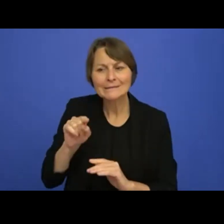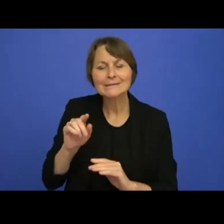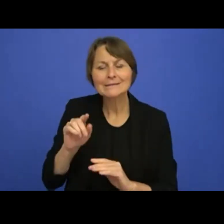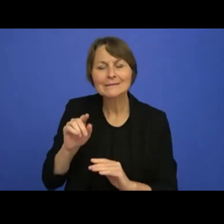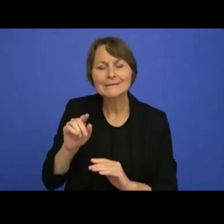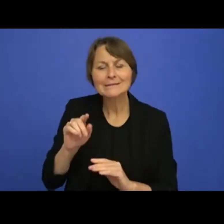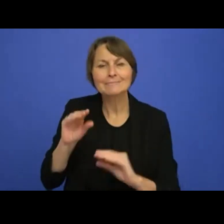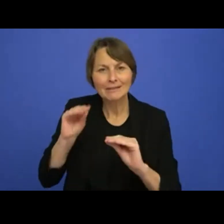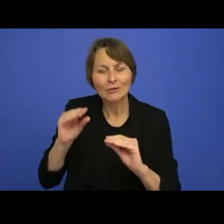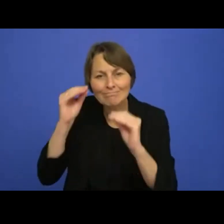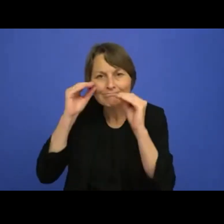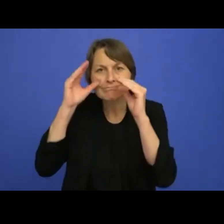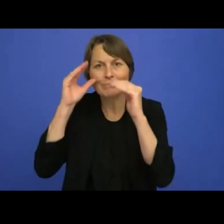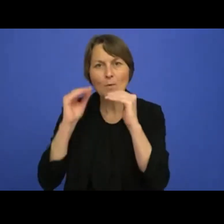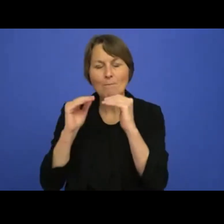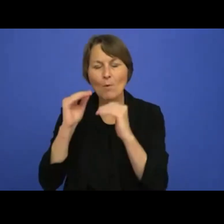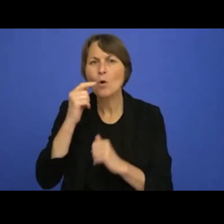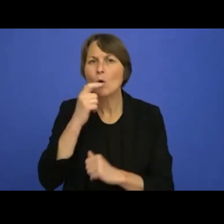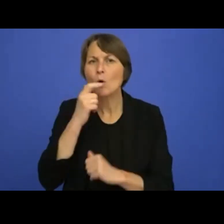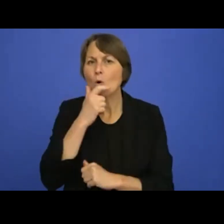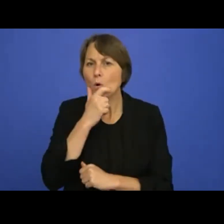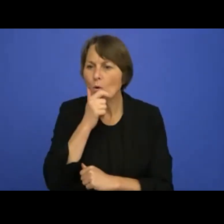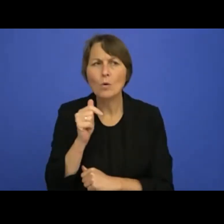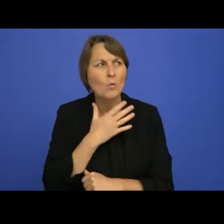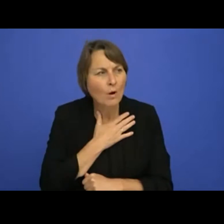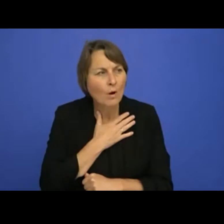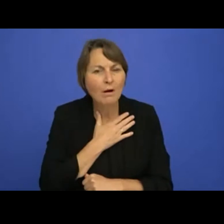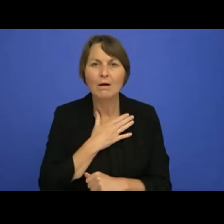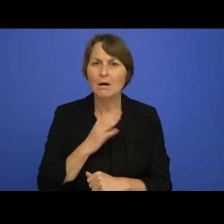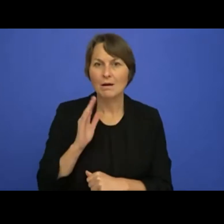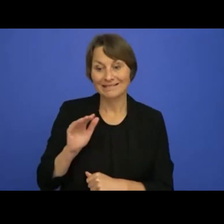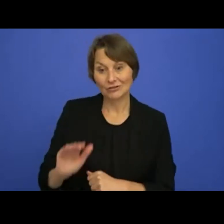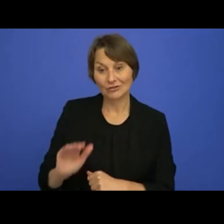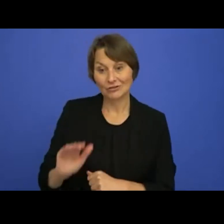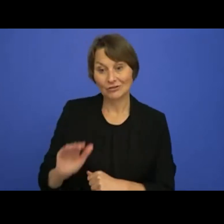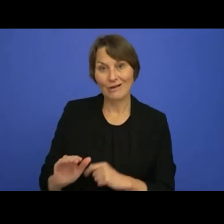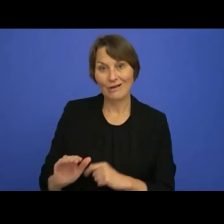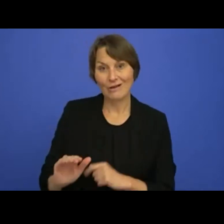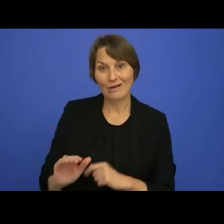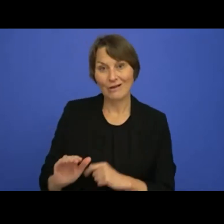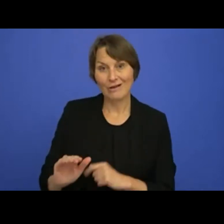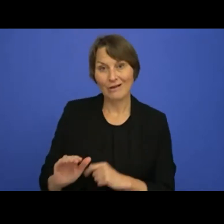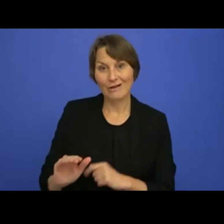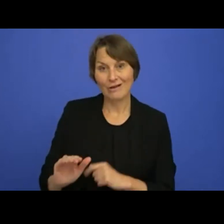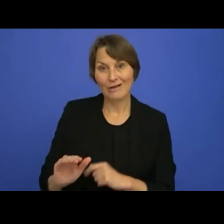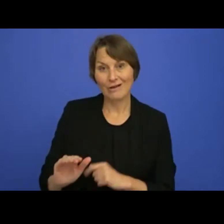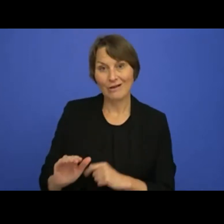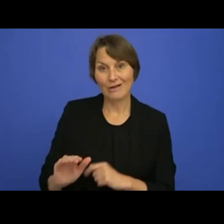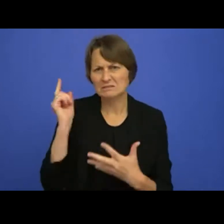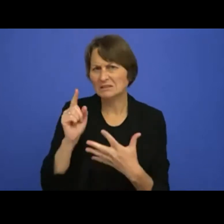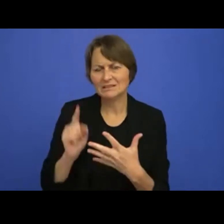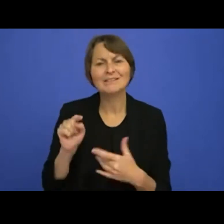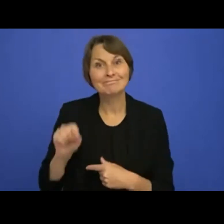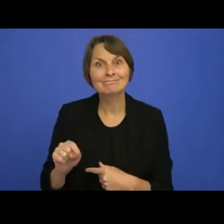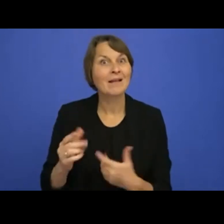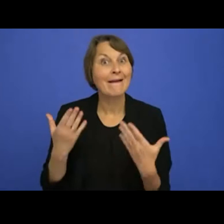éduquer les parents par les médias, montrer que ces approches basées sur le jeu, c'est